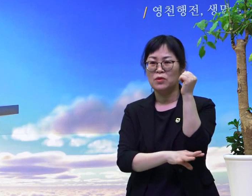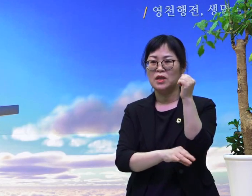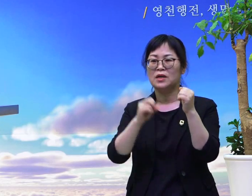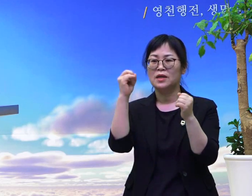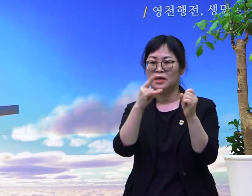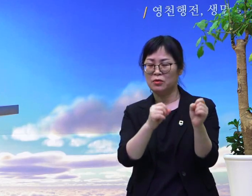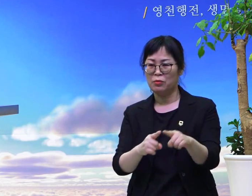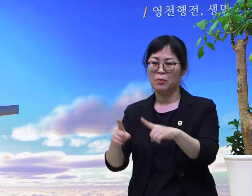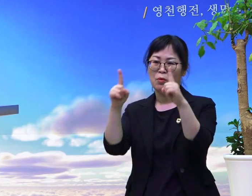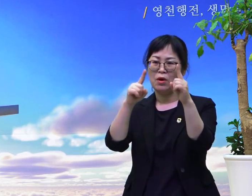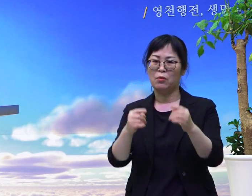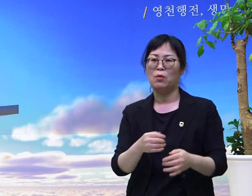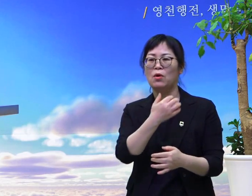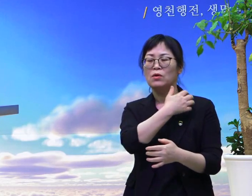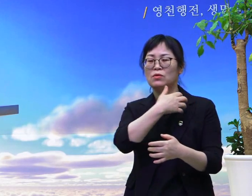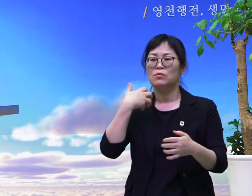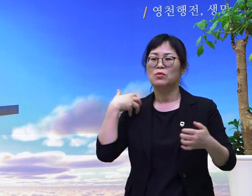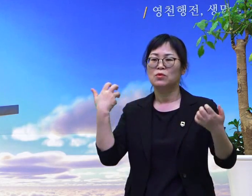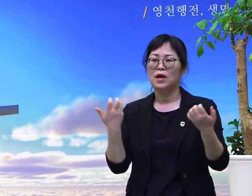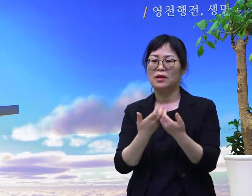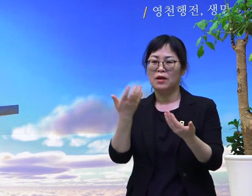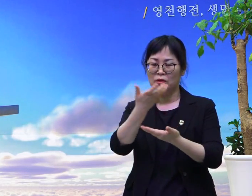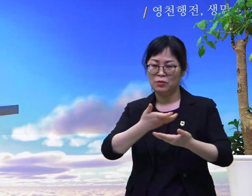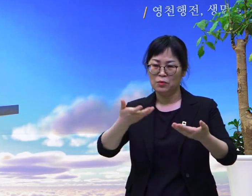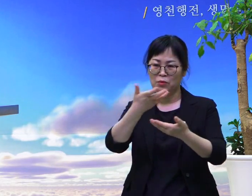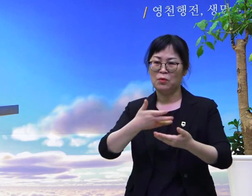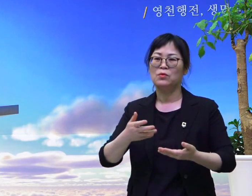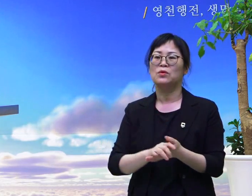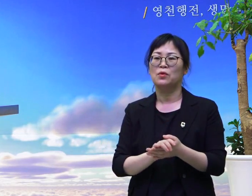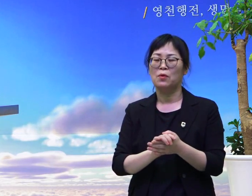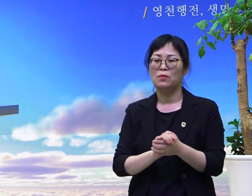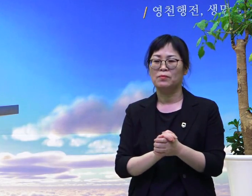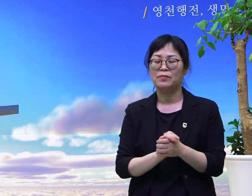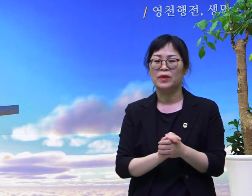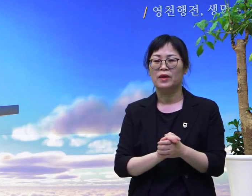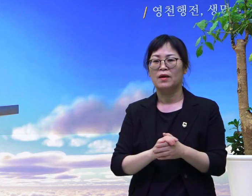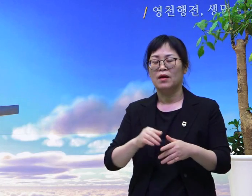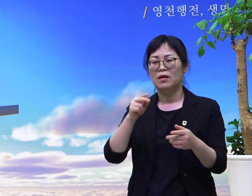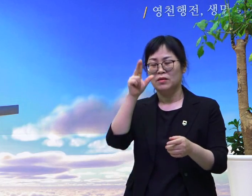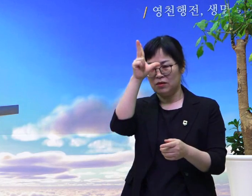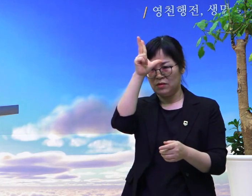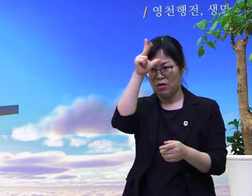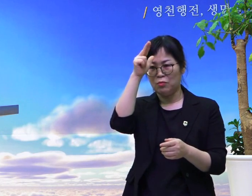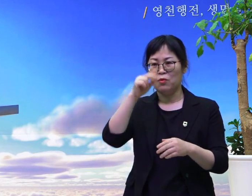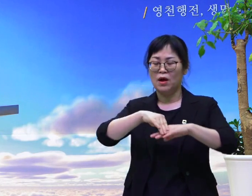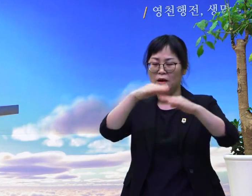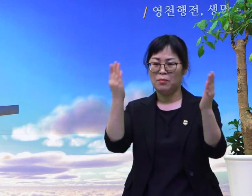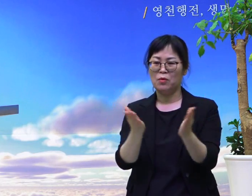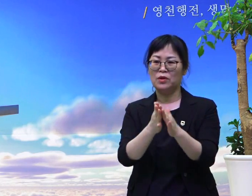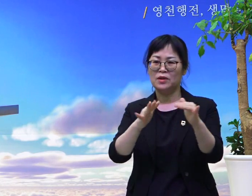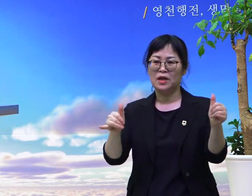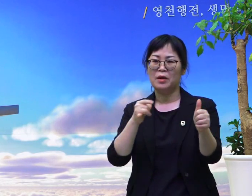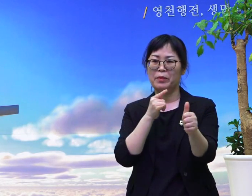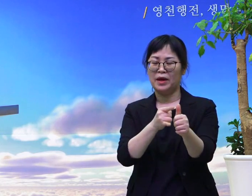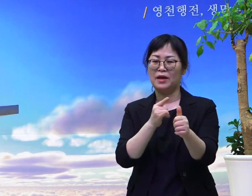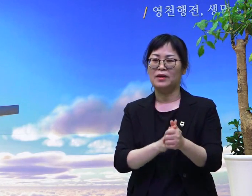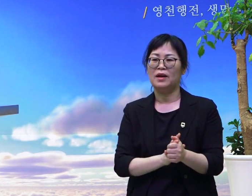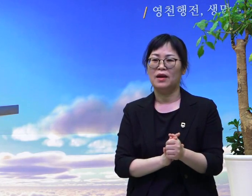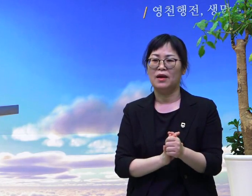한 충분한 토론과 소통으로 조율된 입장문이 정부와 일반인들에게 진한